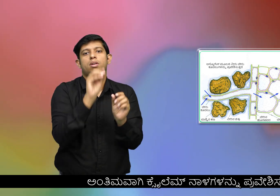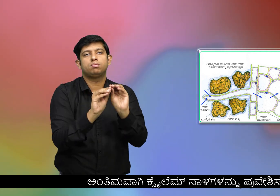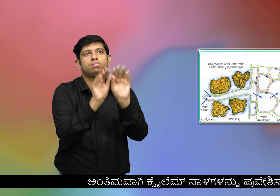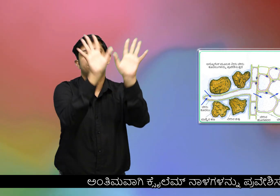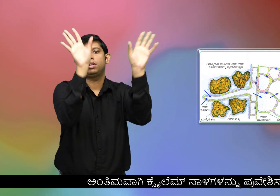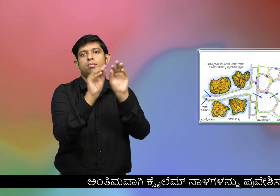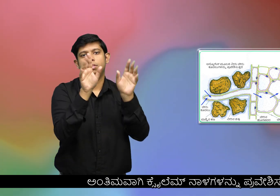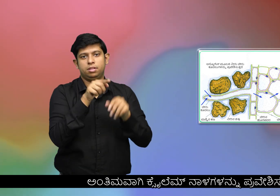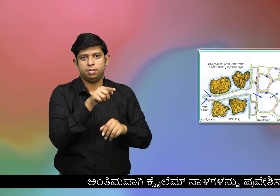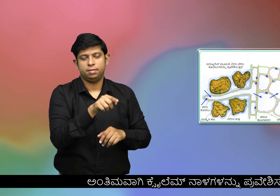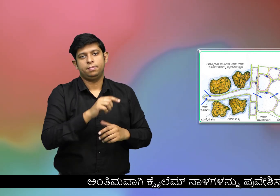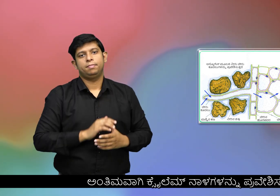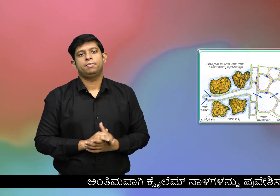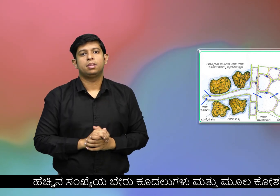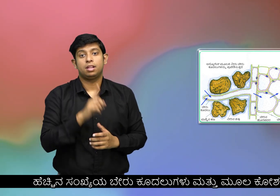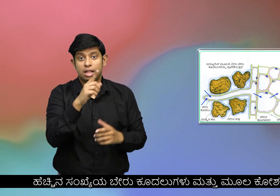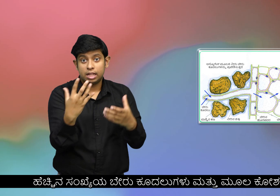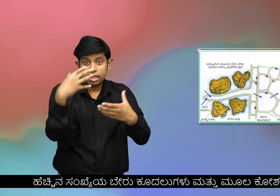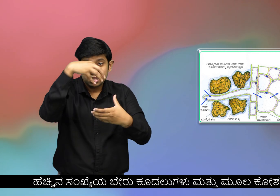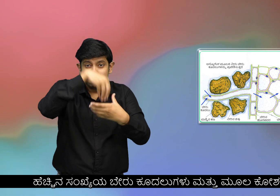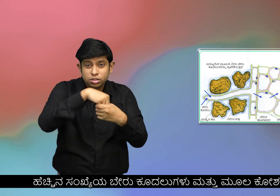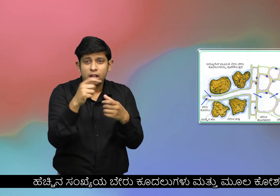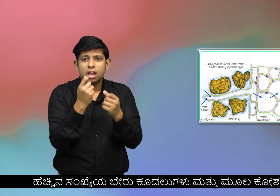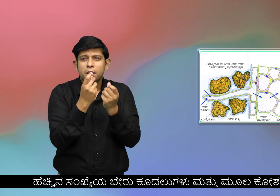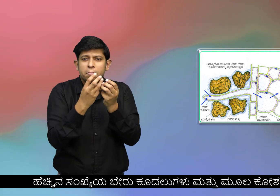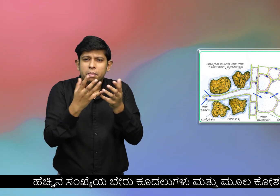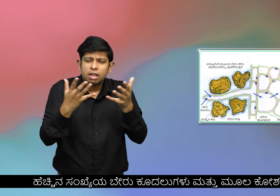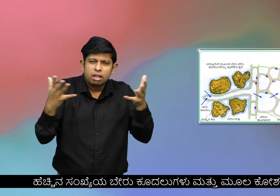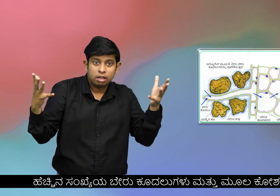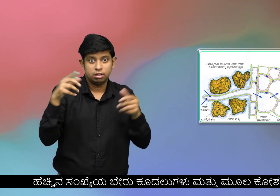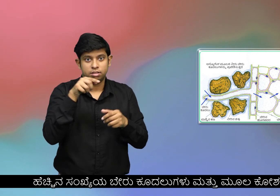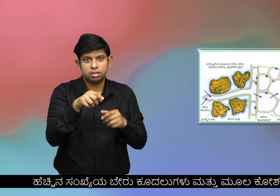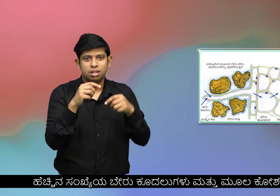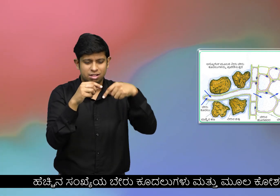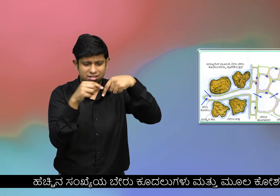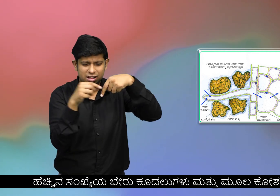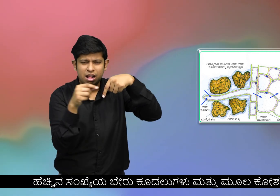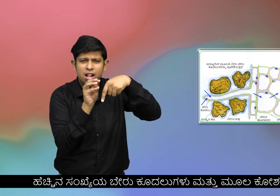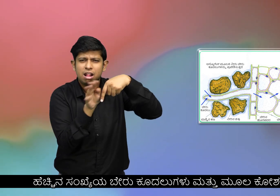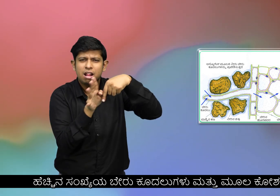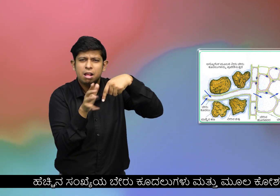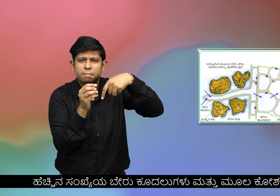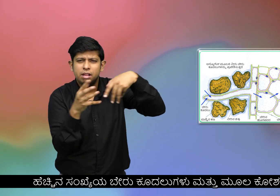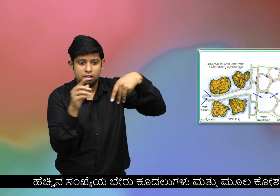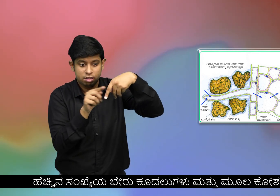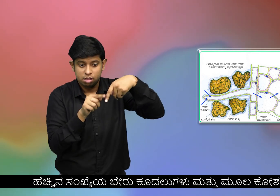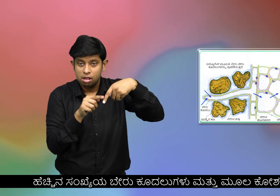ನಾಳಗಳನ್ನು ಪ್ರವೇಶಿಸುತ್ತದೆ. ಹೆಚ್ಚಿನ ಸಂಖ್ಯೆಯ ಬೇರು ಕೂದಲುಗಳು ಮತ್ತು ಮೂಲಕೋಶಗಳ